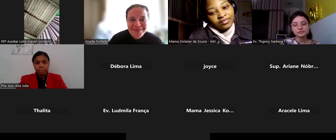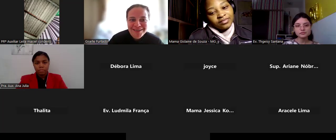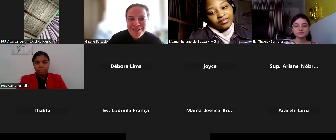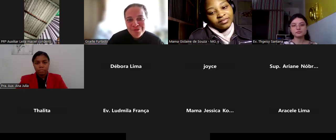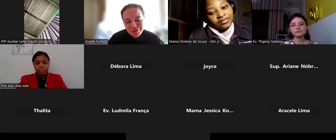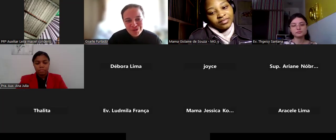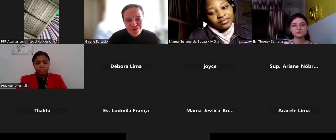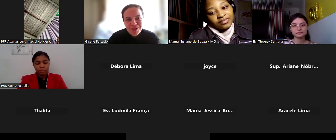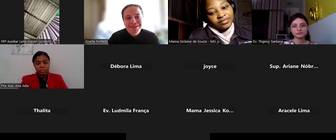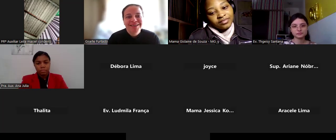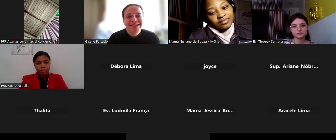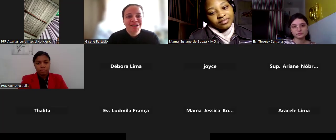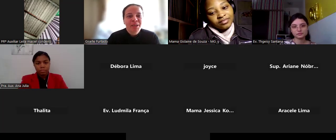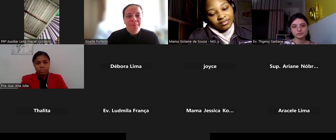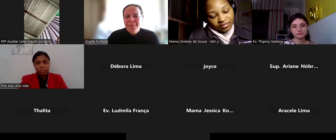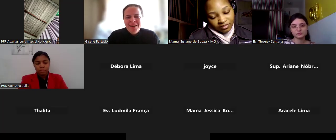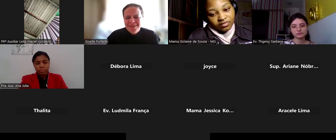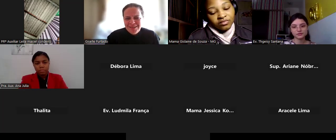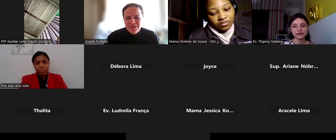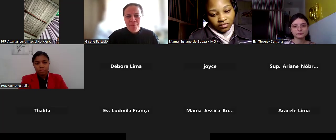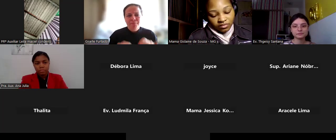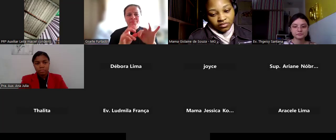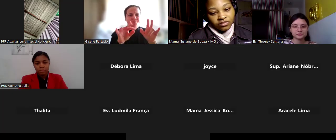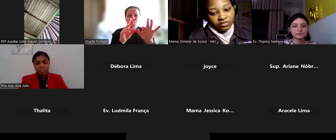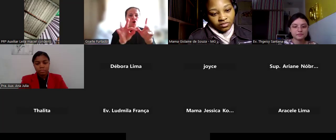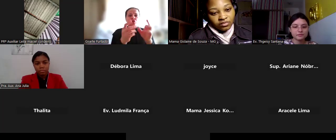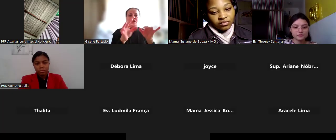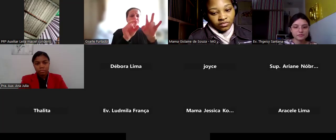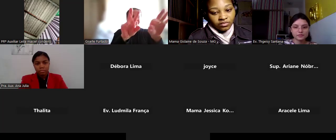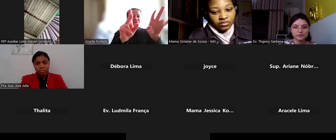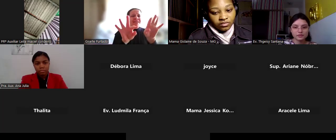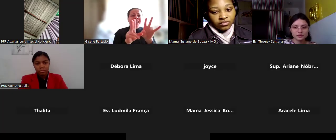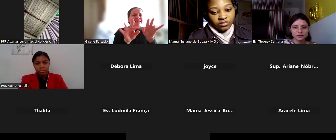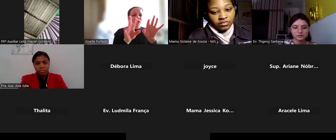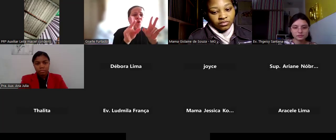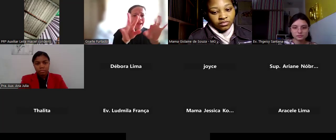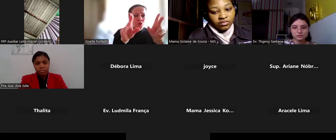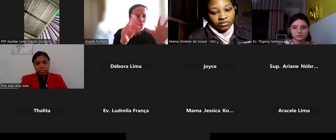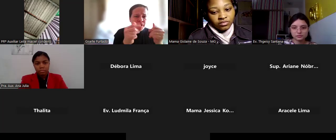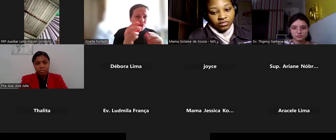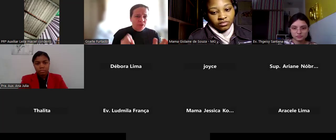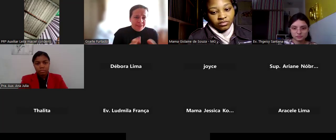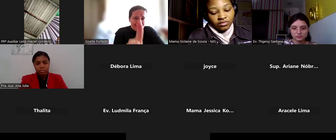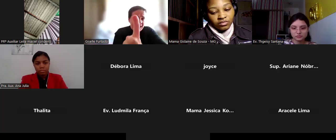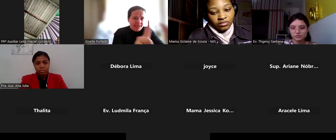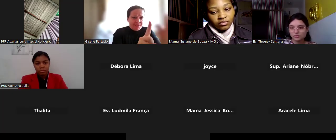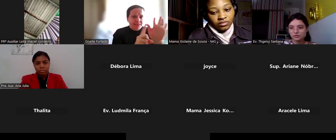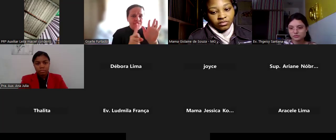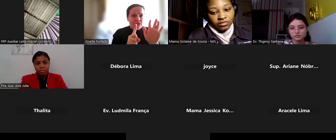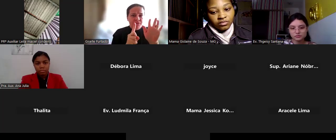Eles têm uma diferencinha. Mas, sabe, se você sinalizar qualquer número, 6, se você fizer.